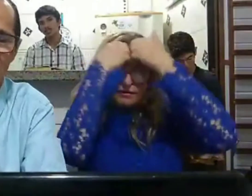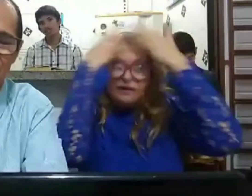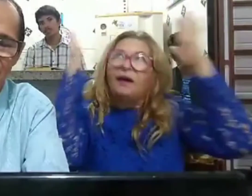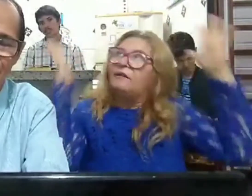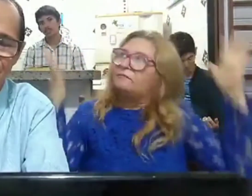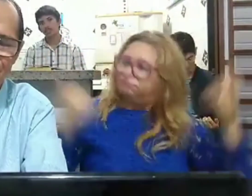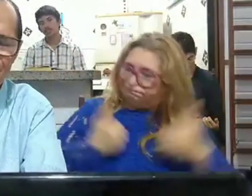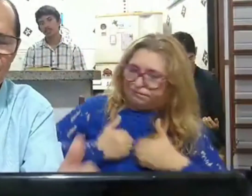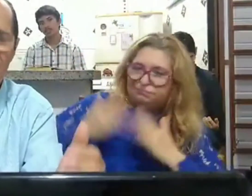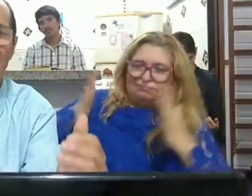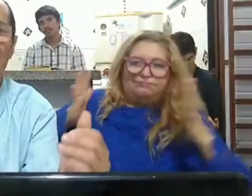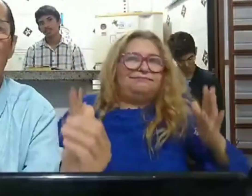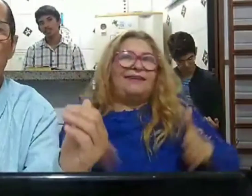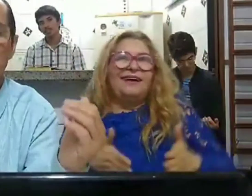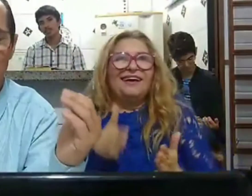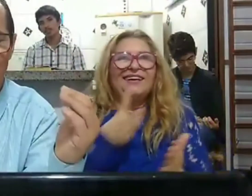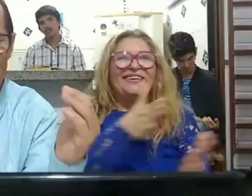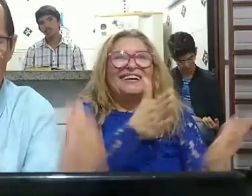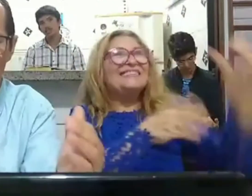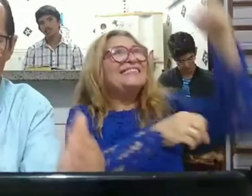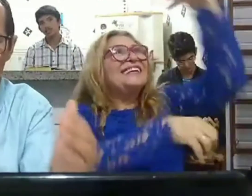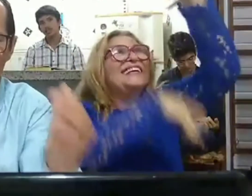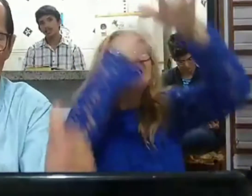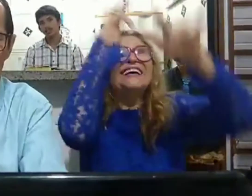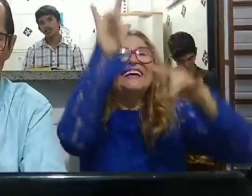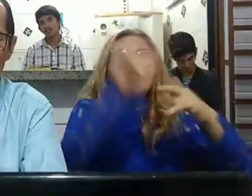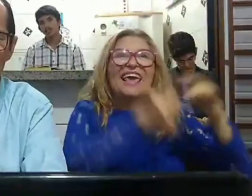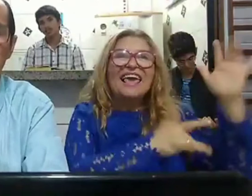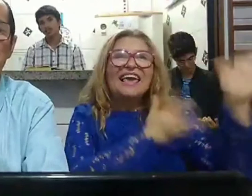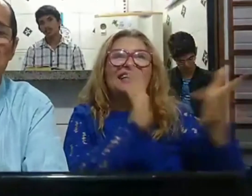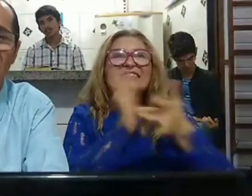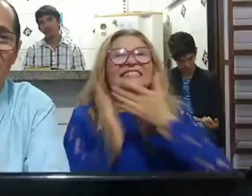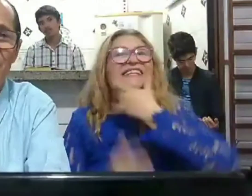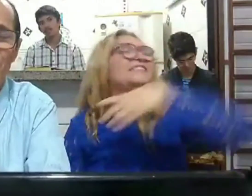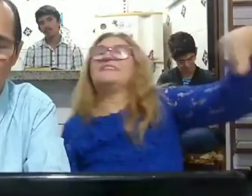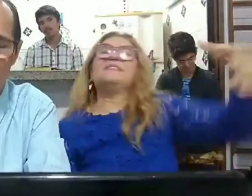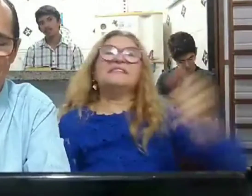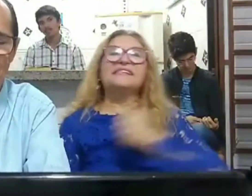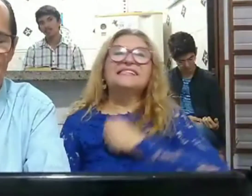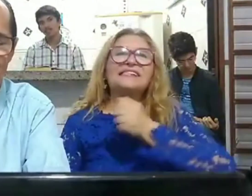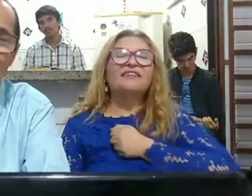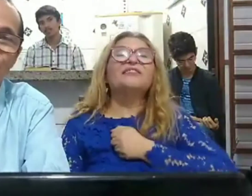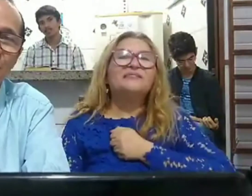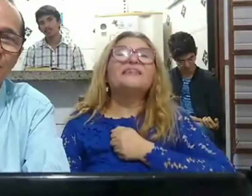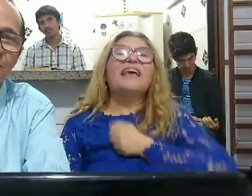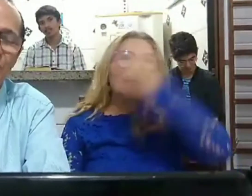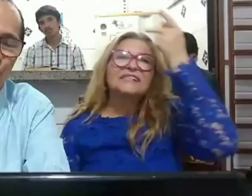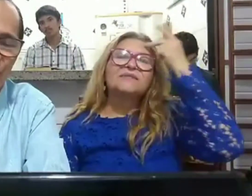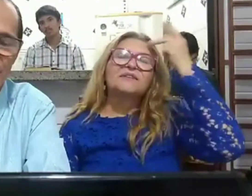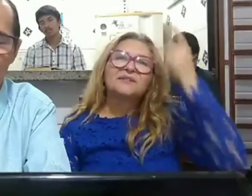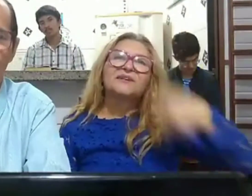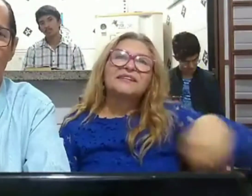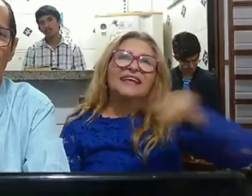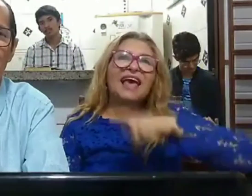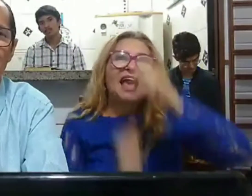nosso caminho. Ele é o Salvador glorioso que salva o pobre pecador.